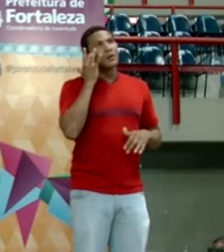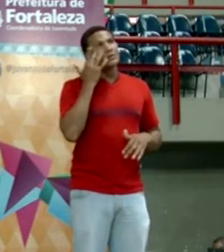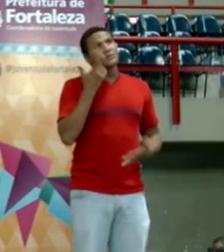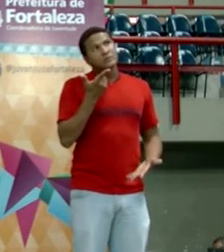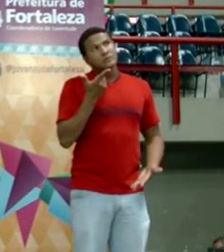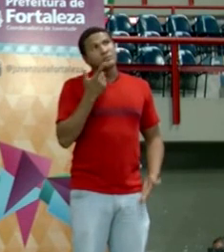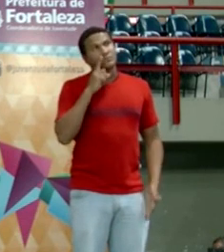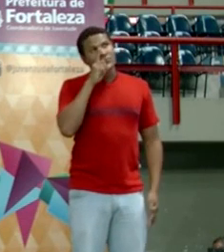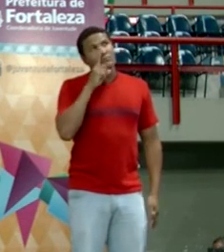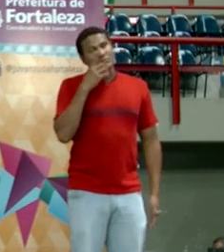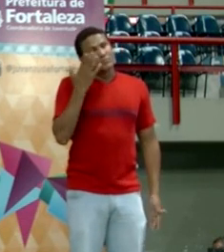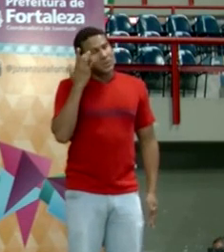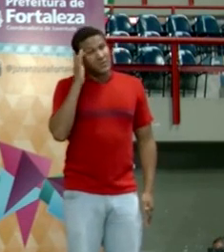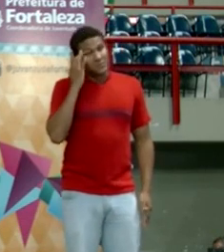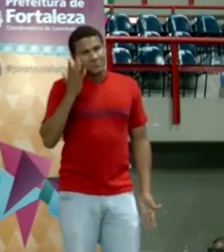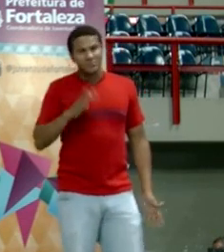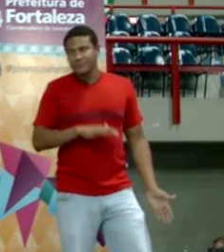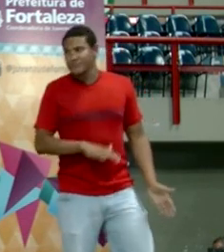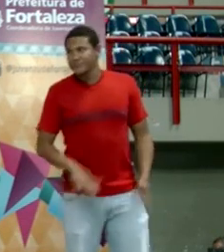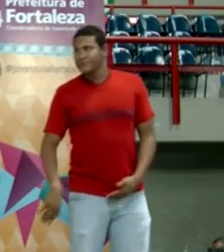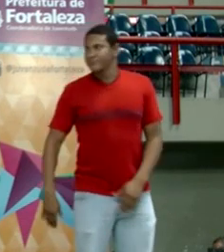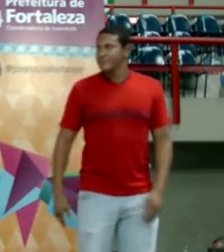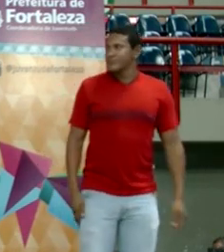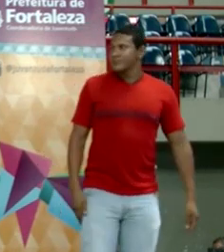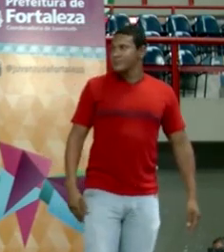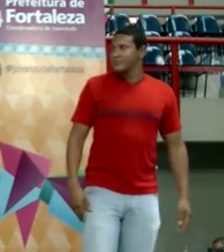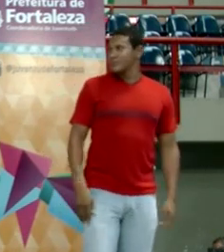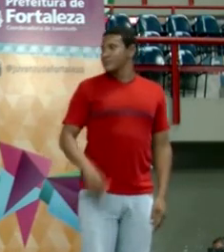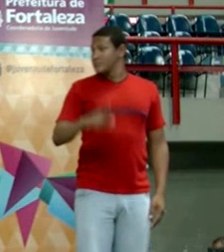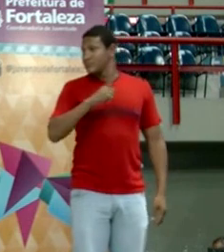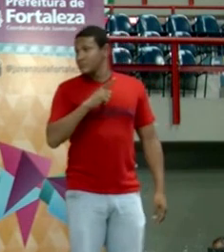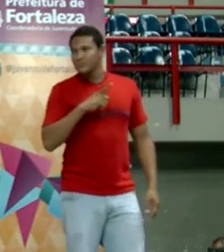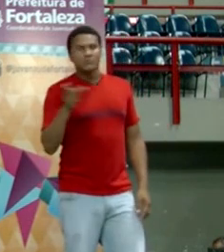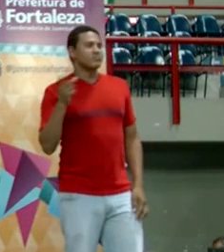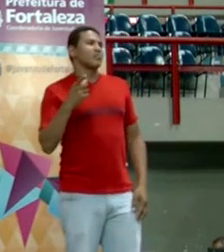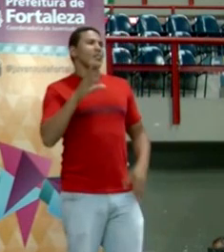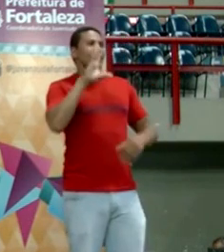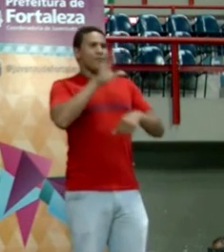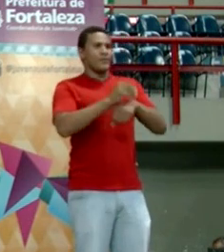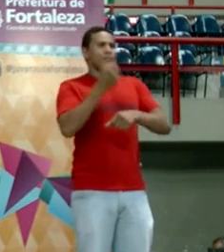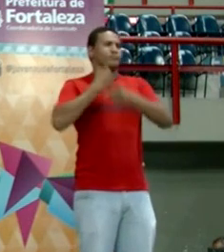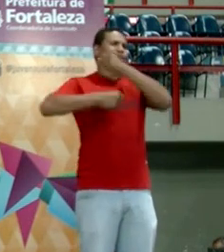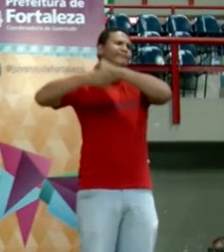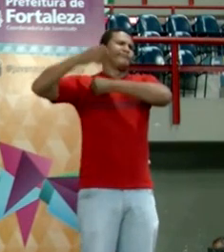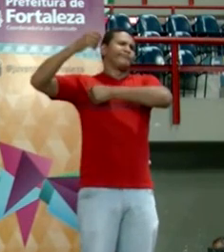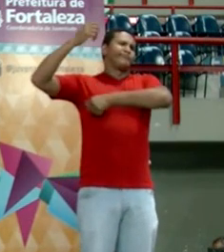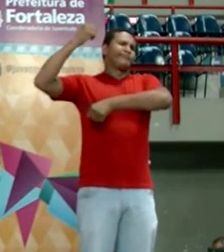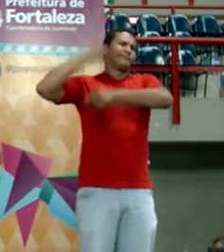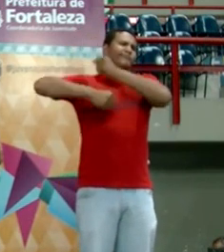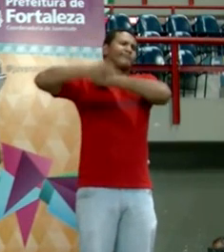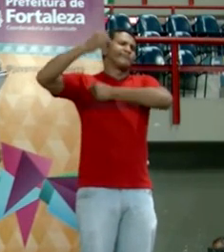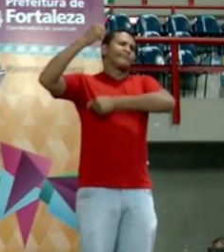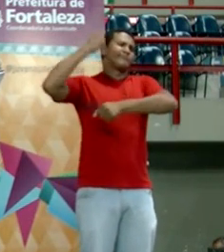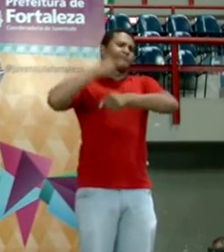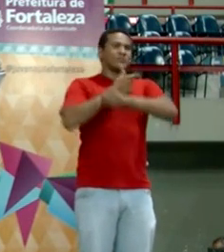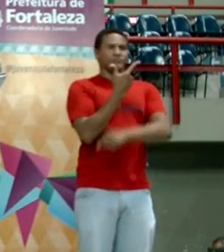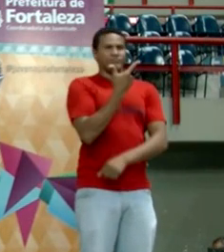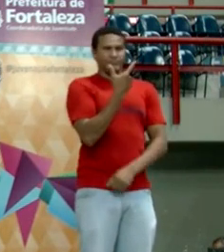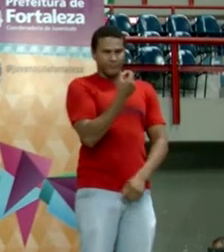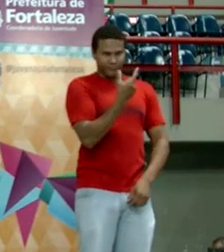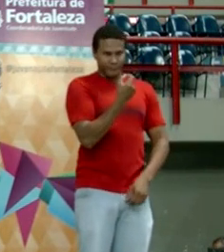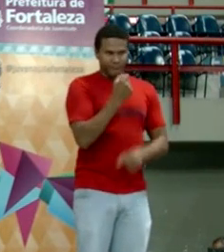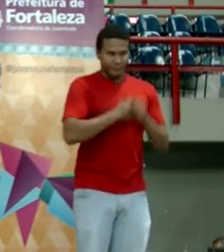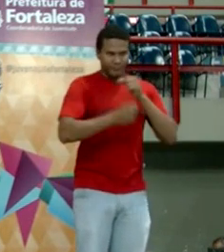algo grave. Essa foto foi tirada há 2 décadas dentro da crise do chamado socialismo real.